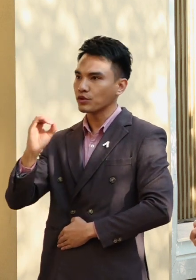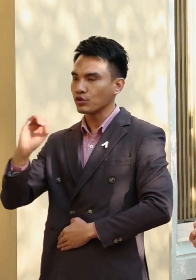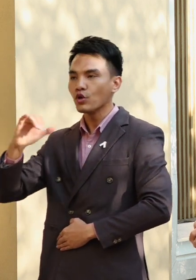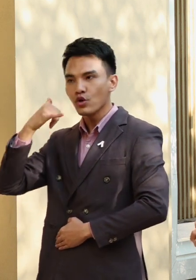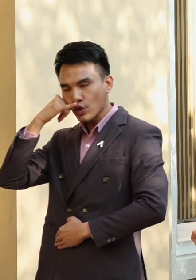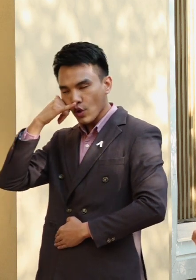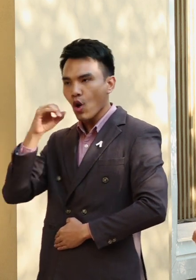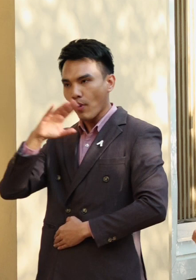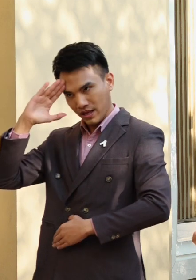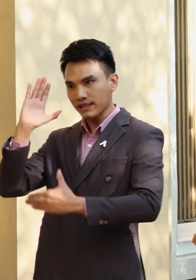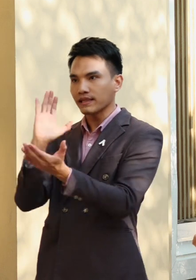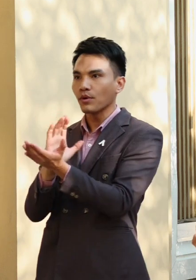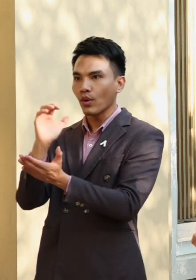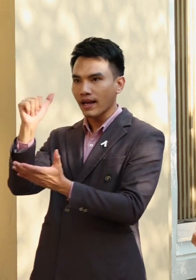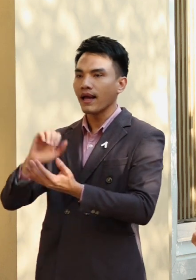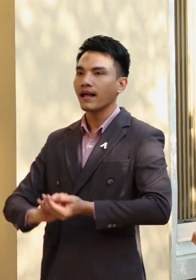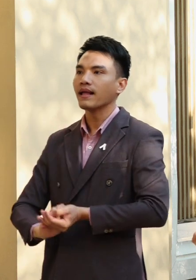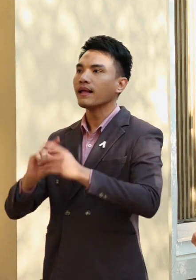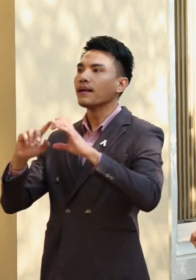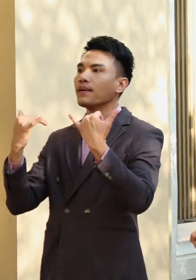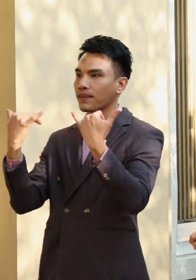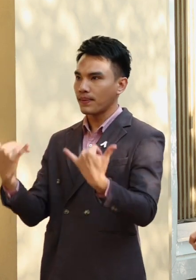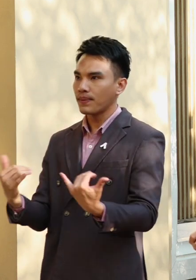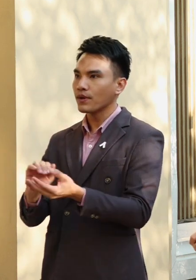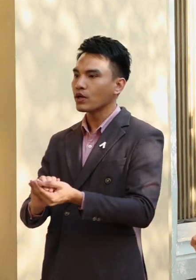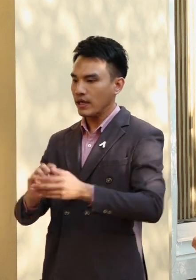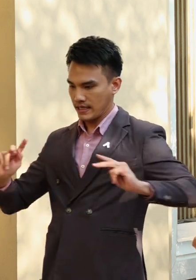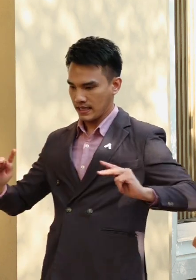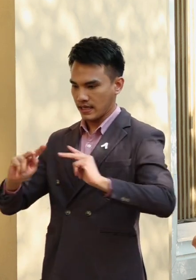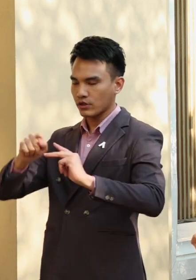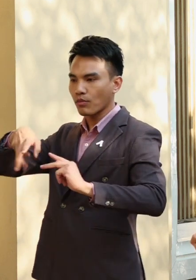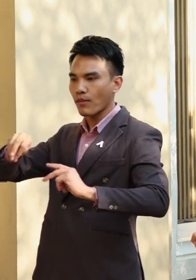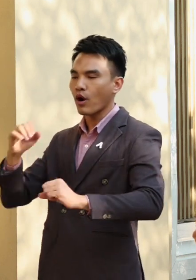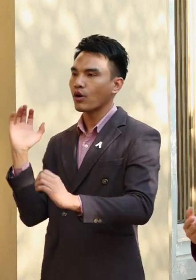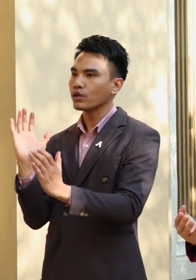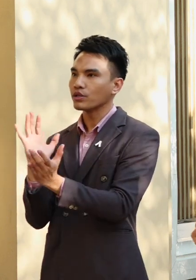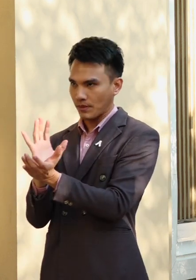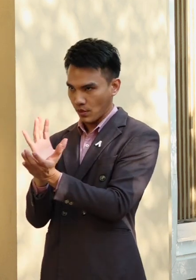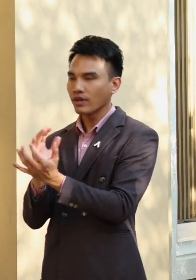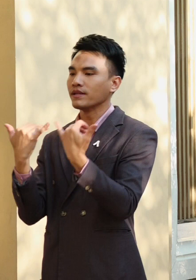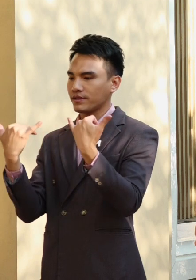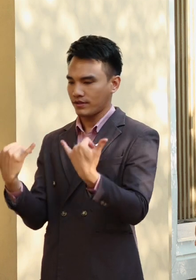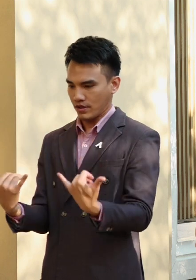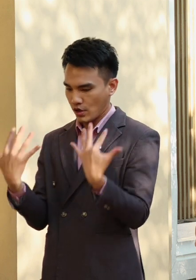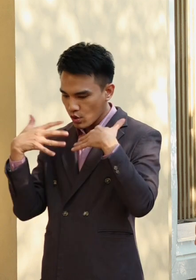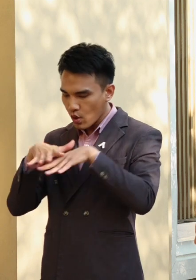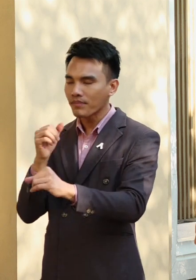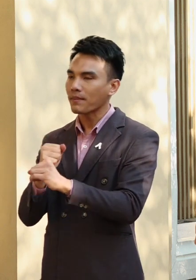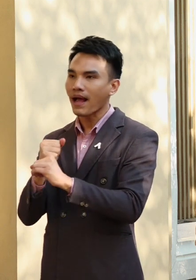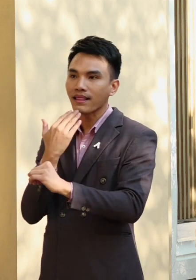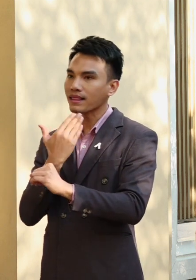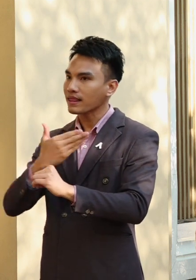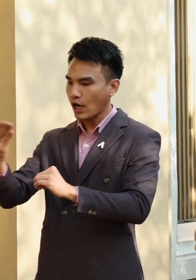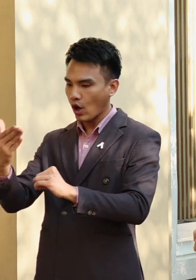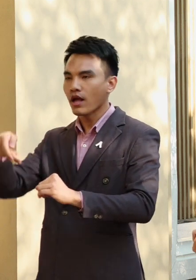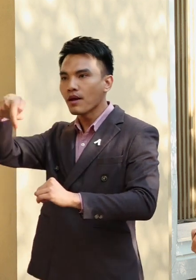ไลน์หรือแจ้งเจ้าหน้าที่ตำรวจแต่ในขณะเดียวกันนะครับเจ้าหน้าที่พม.ของเราและเจ้าหน้าที่ตำรวจนะครับมีการประสานงานกันอย่างต่อเนื่องเจ้